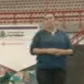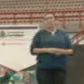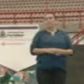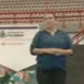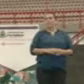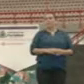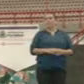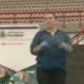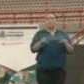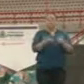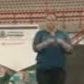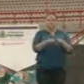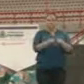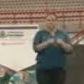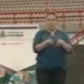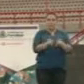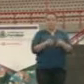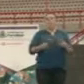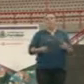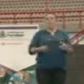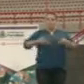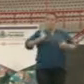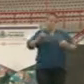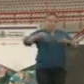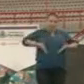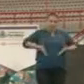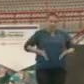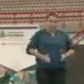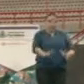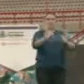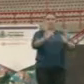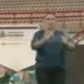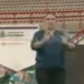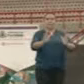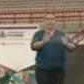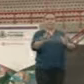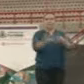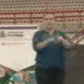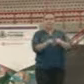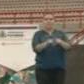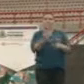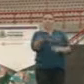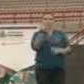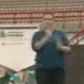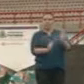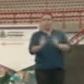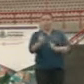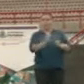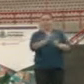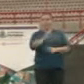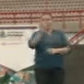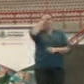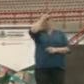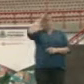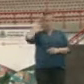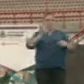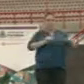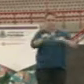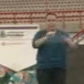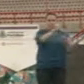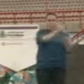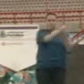você também nasce com predestinações, inclusive predestinações, financeiras. O calvinismo diz que quando a pessoa trabalha e